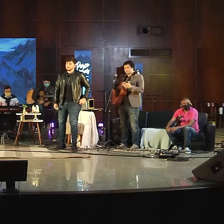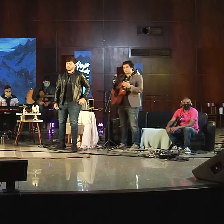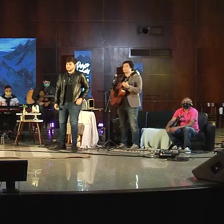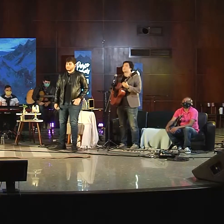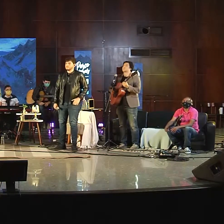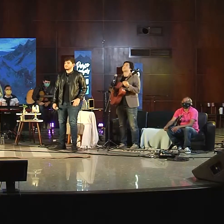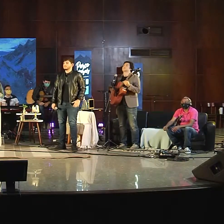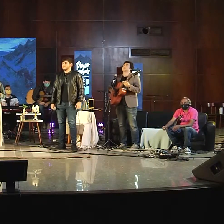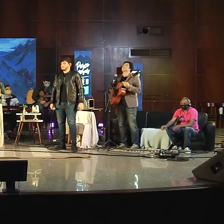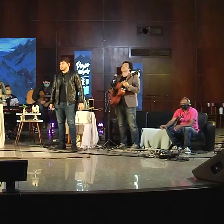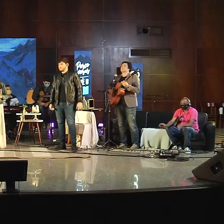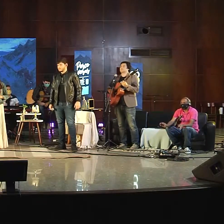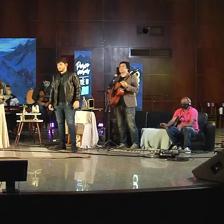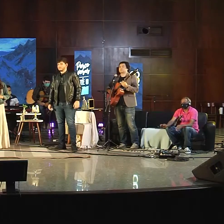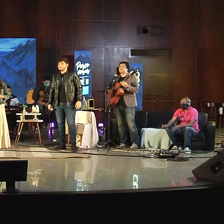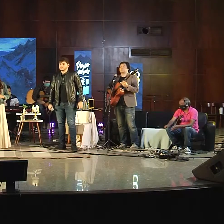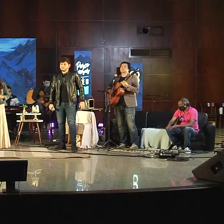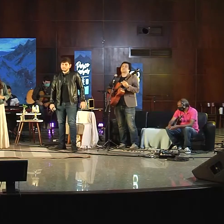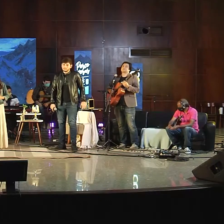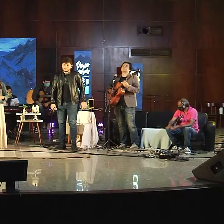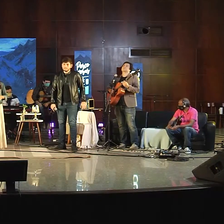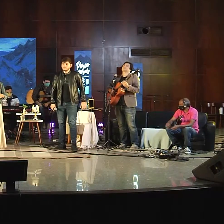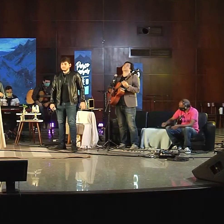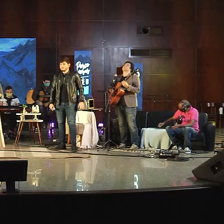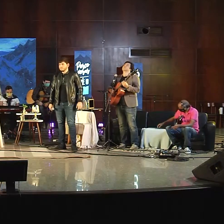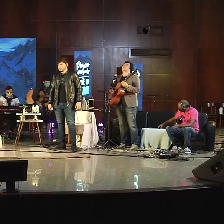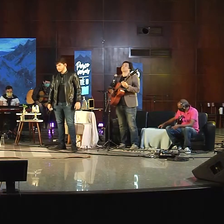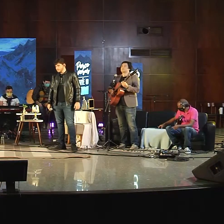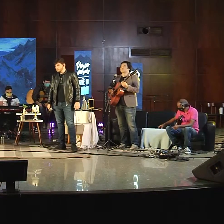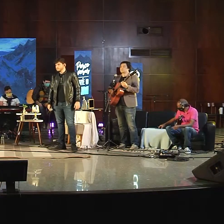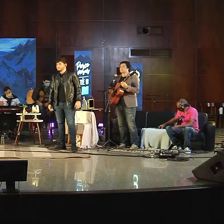Escolho a Ti, Senhor,